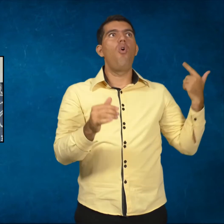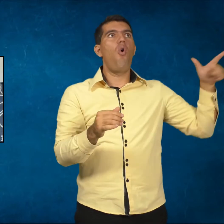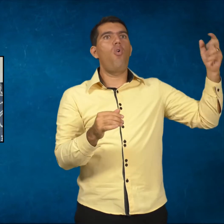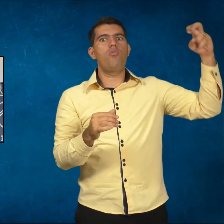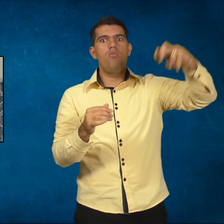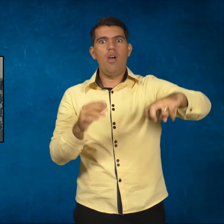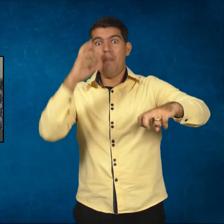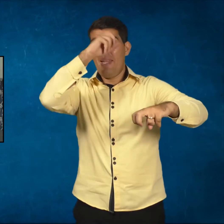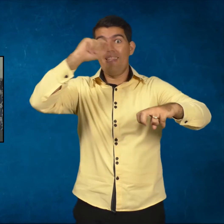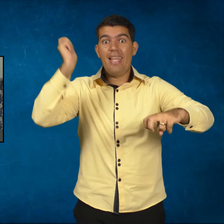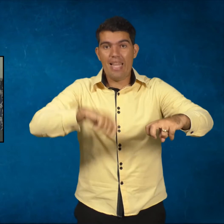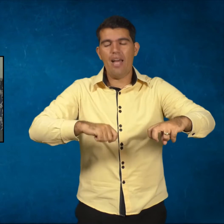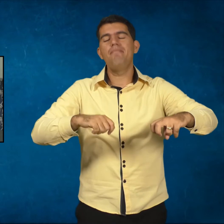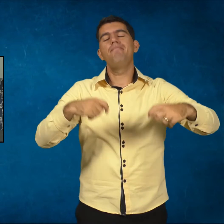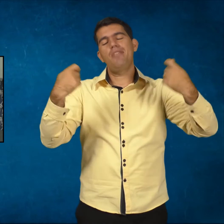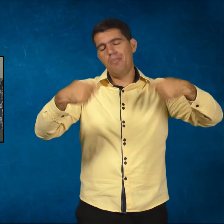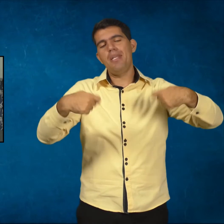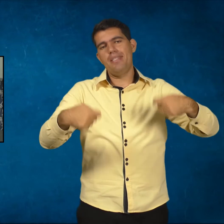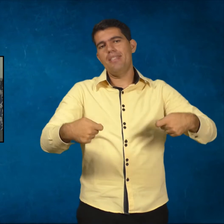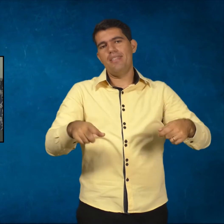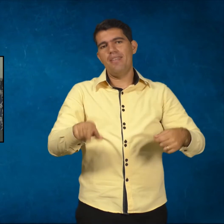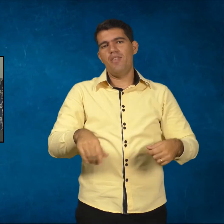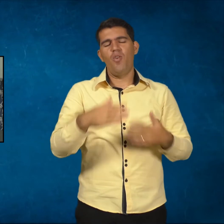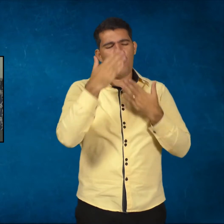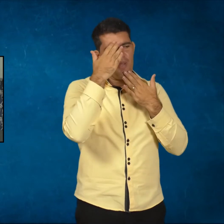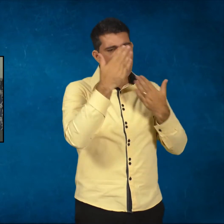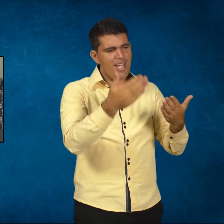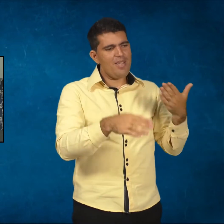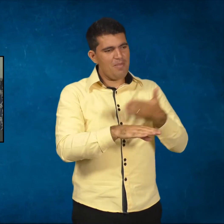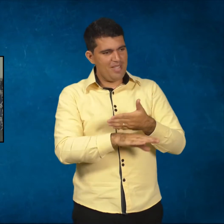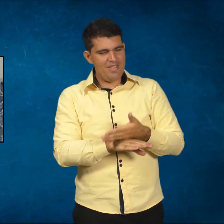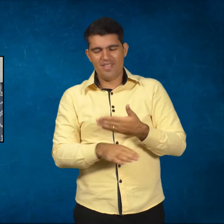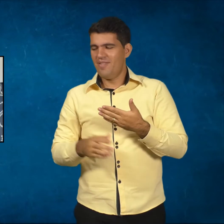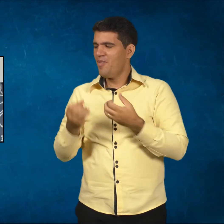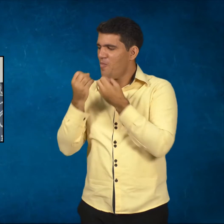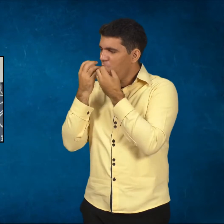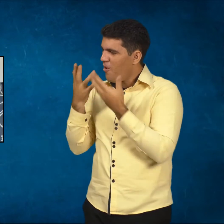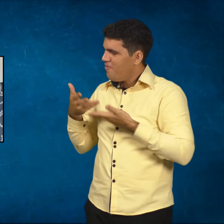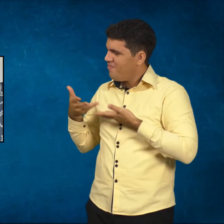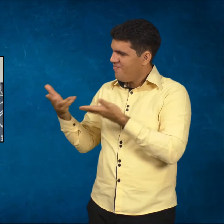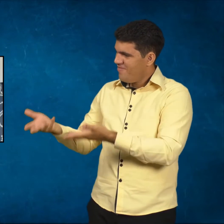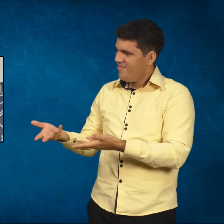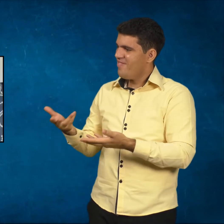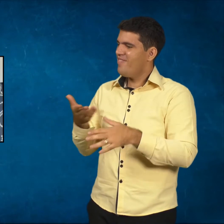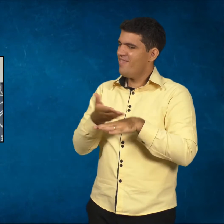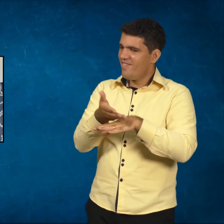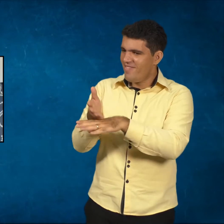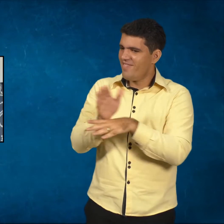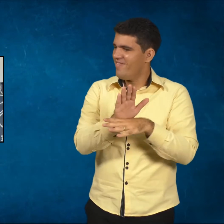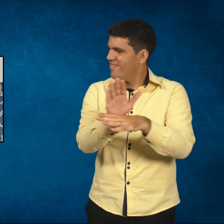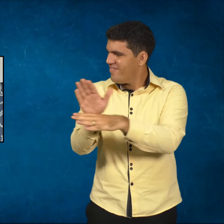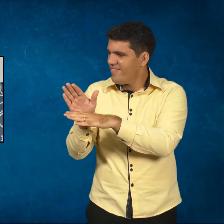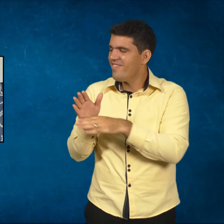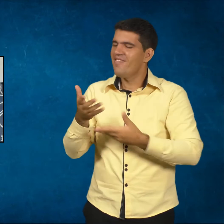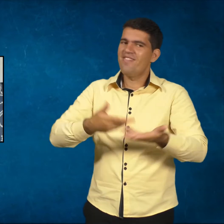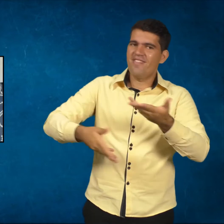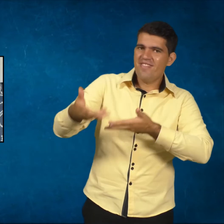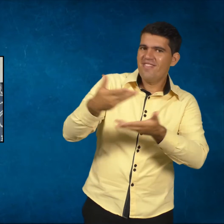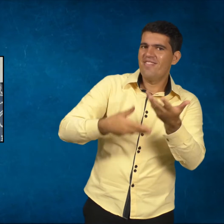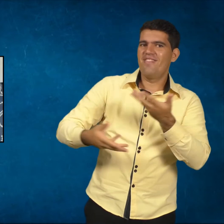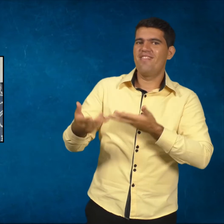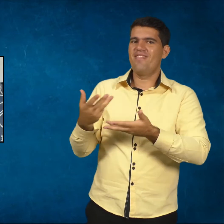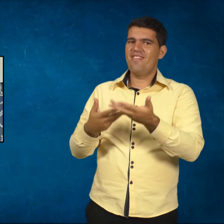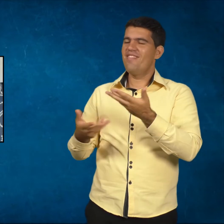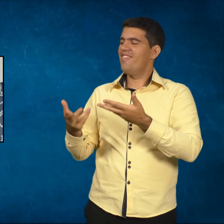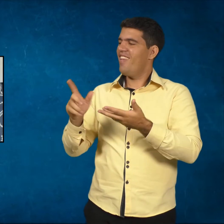assim que a gente vai ser. Professora, muito obrigado pela sua participação. Disponha, é um prazer contribuir, compartilhar com os ouvintes